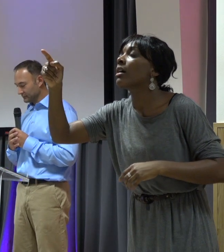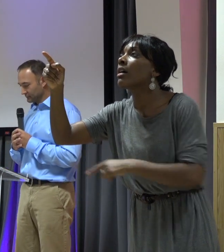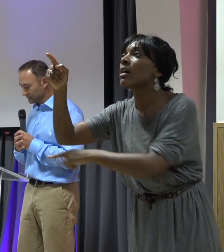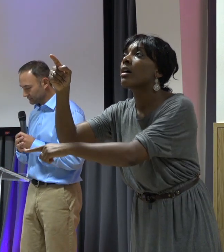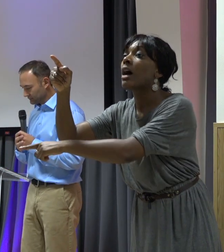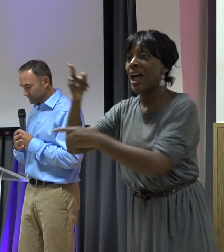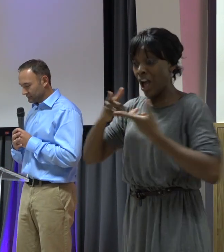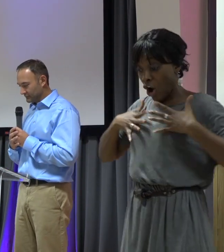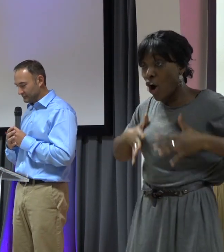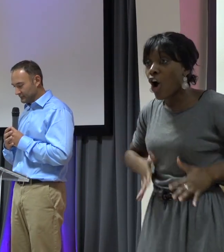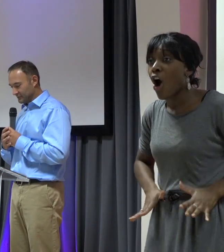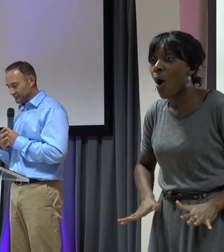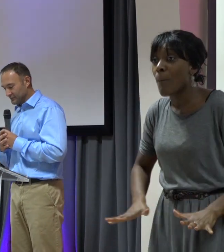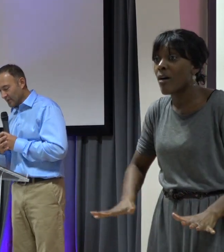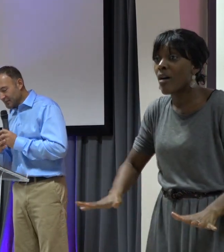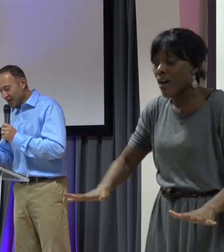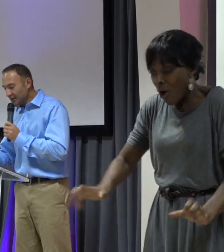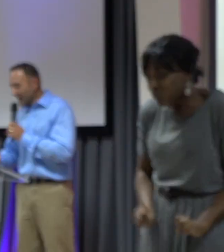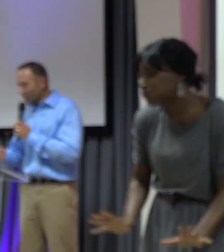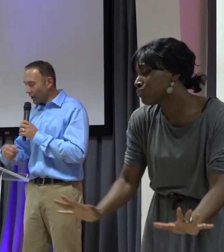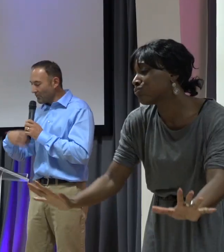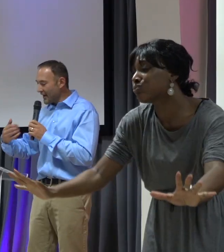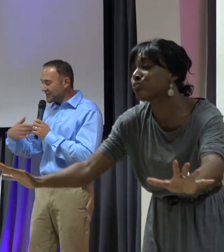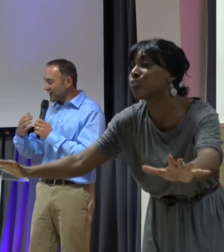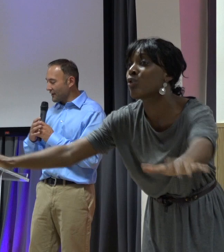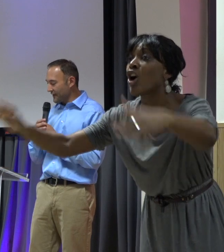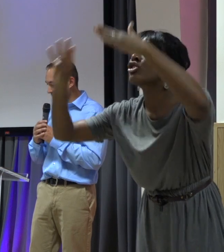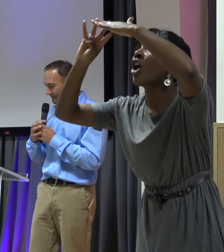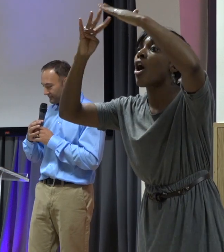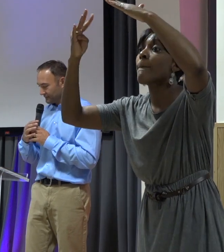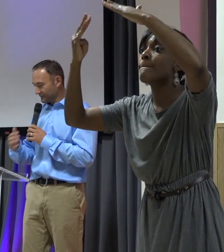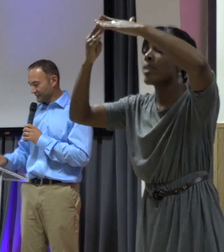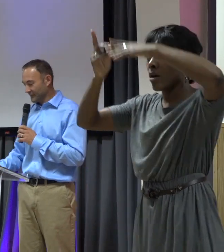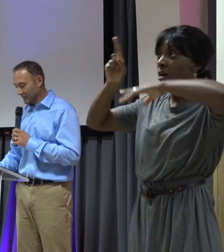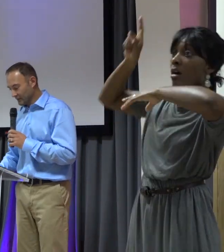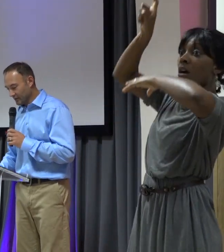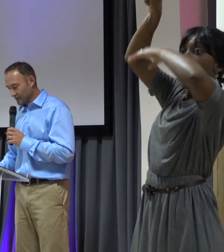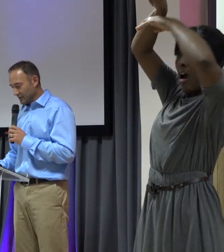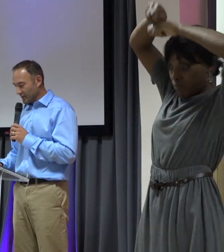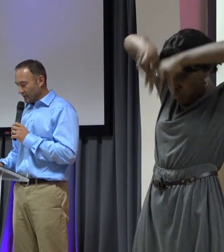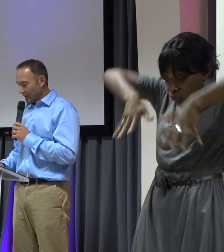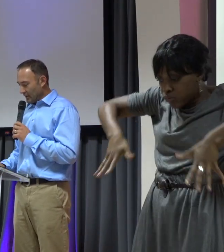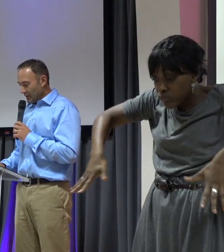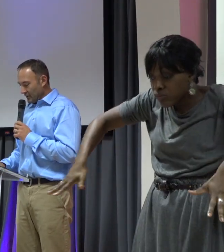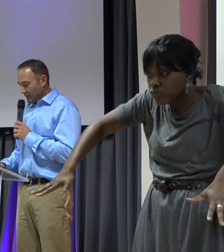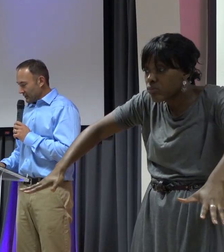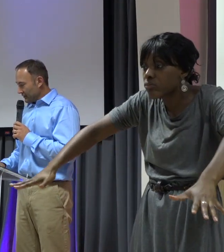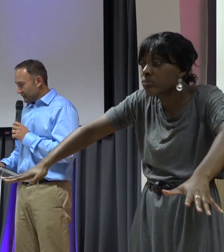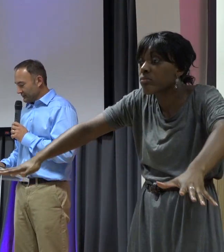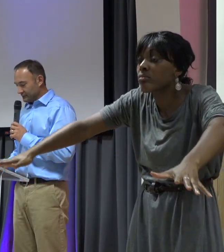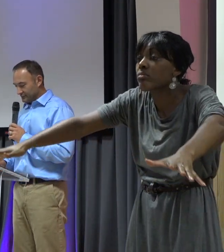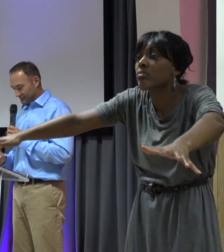Le pan de sa robe remplissait le temple. Attending him were mighty seraphim. Et il y avait des séraphins qui étaient là.